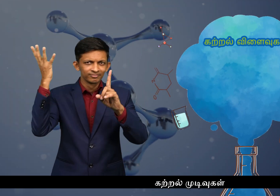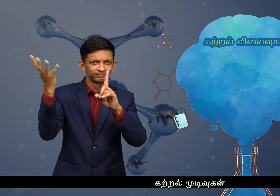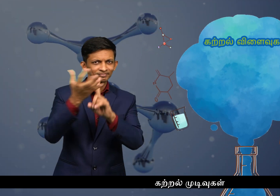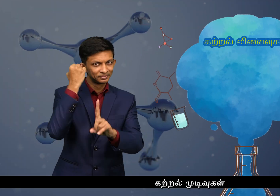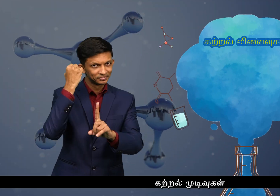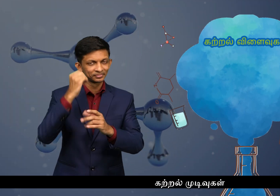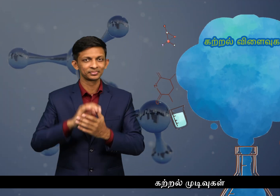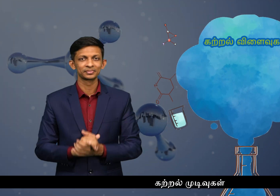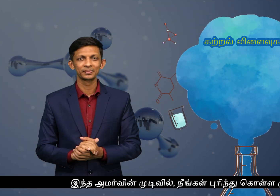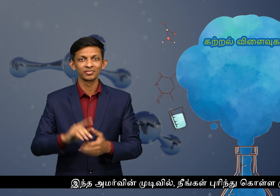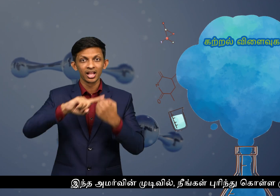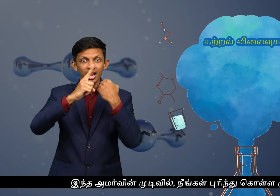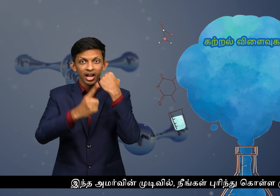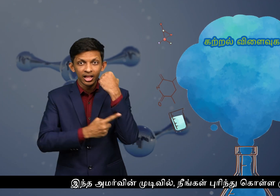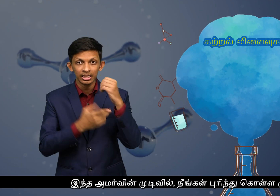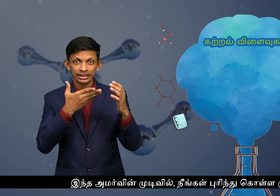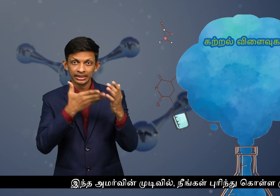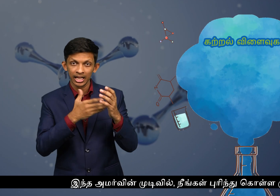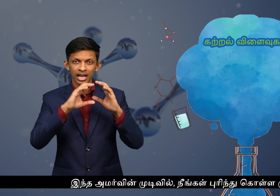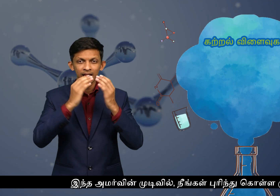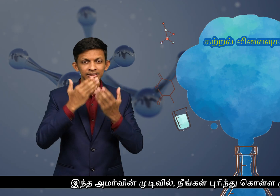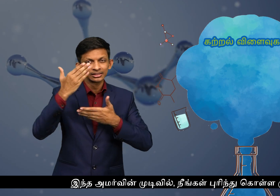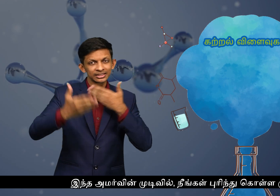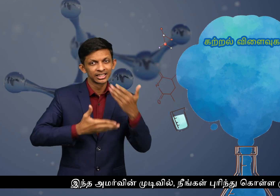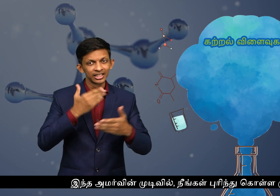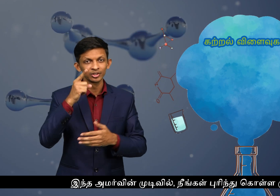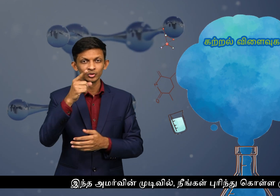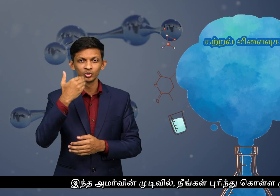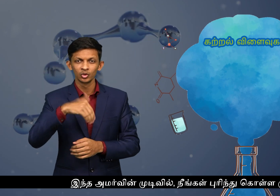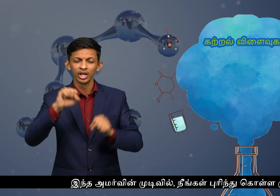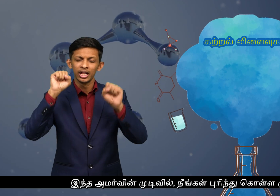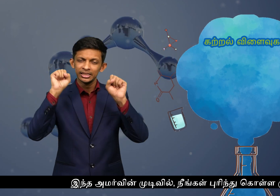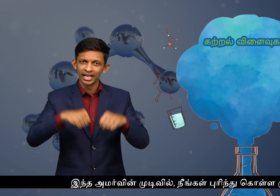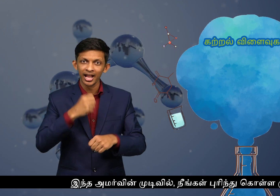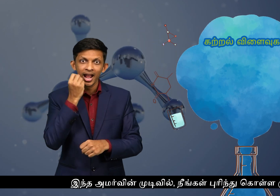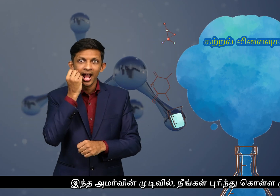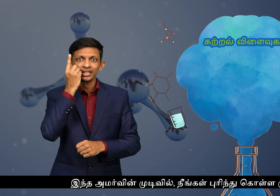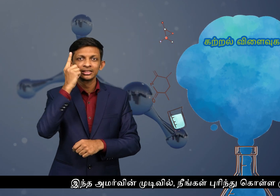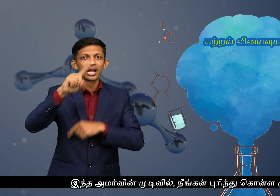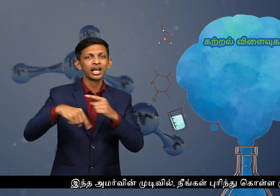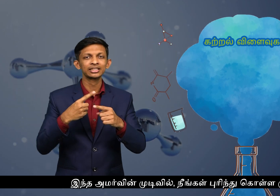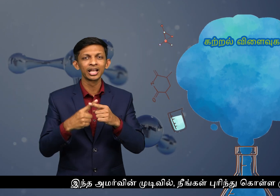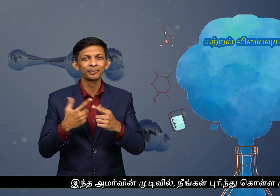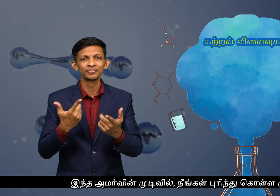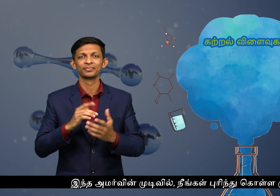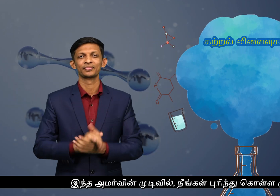கற்றுக்கொள்வீர்கள். இந்த அமர்வின் முடிவில் நீங்கள் புரிந்து கொள்ள முடியும்